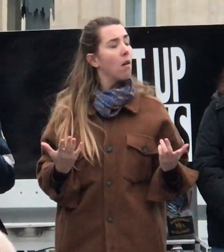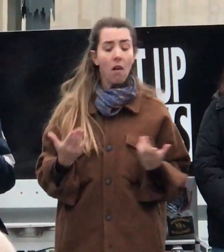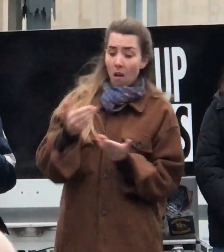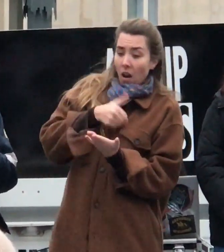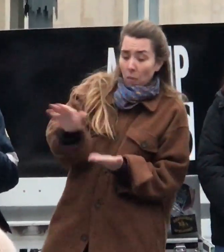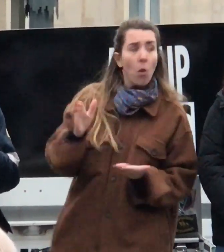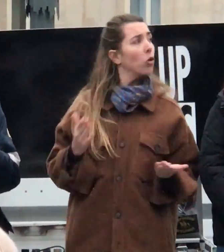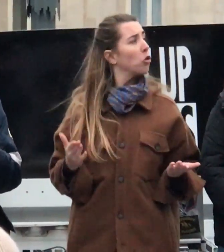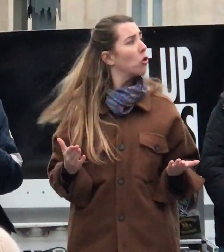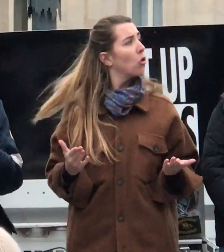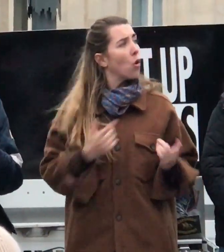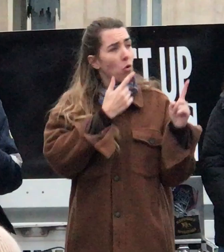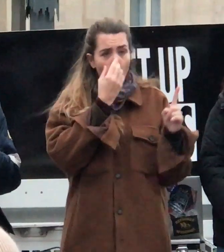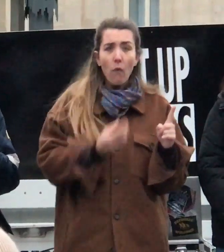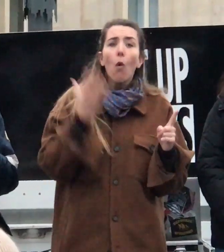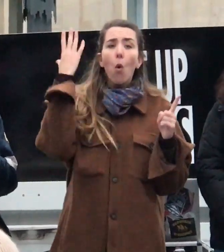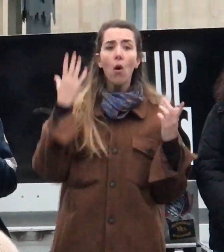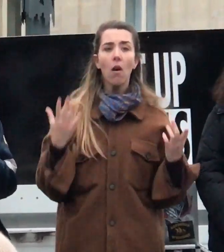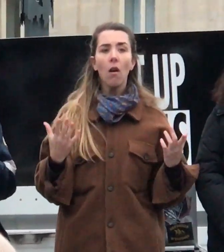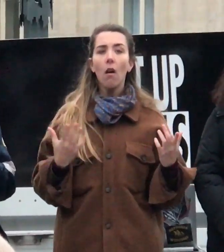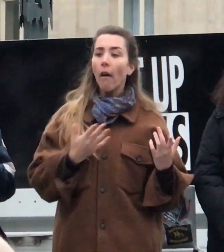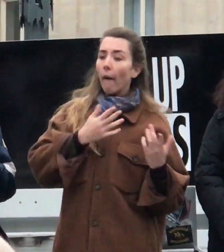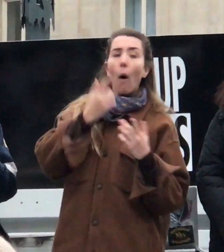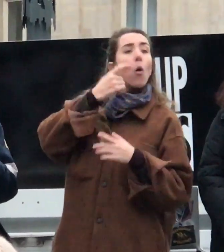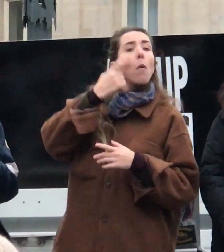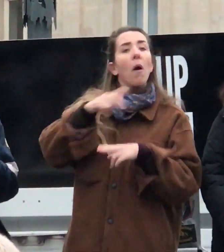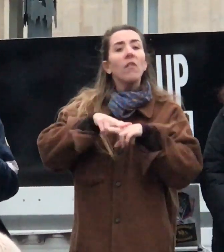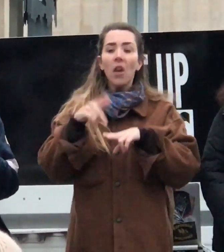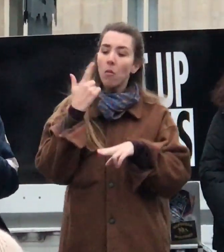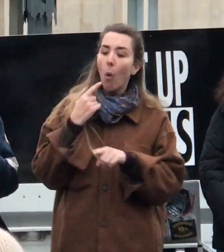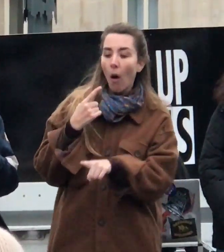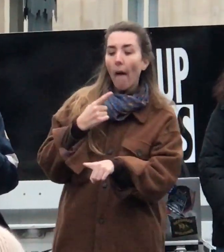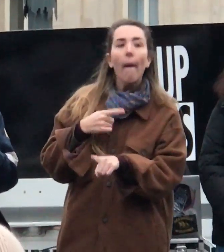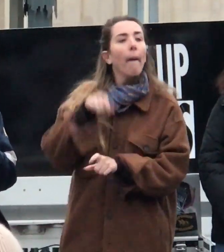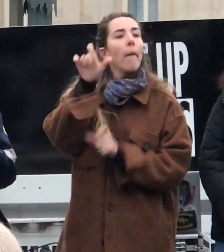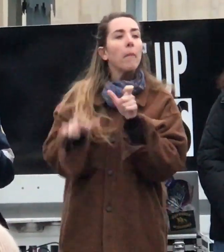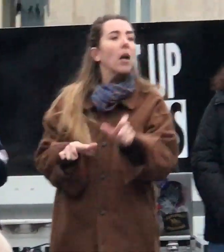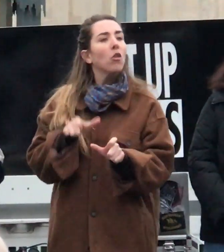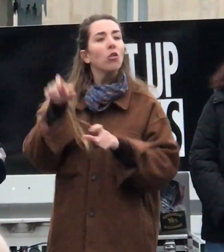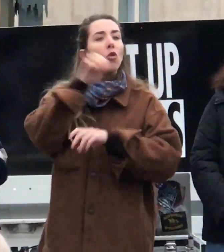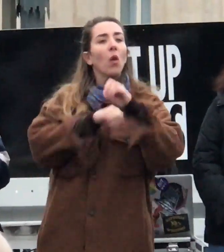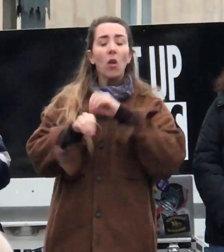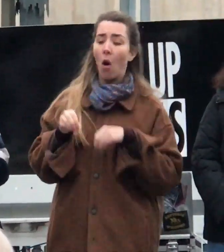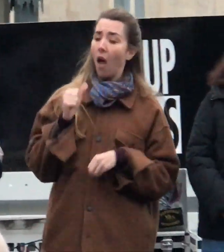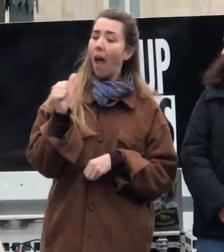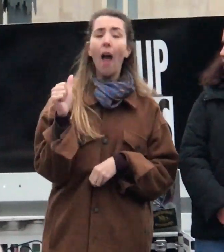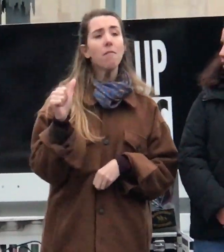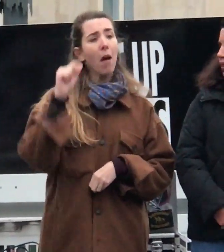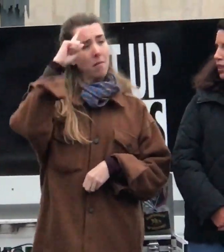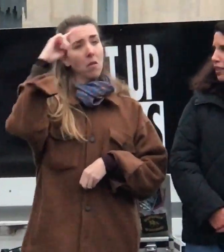Sans aucun mot, à part pour les réprimandés, pour les soignantes qui se tuent, les soignés.